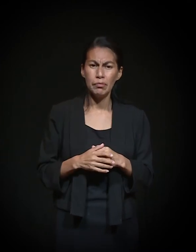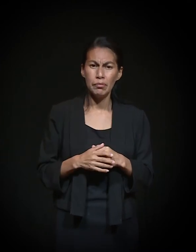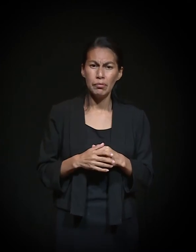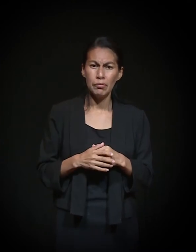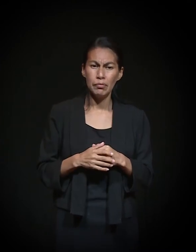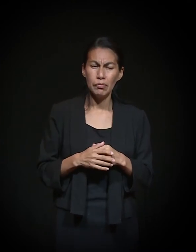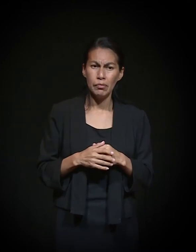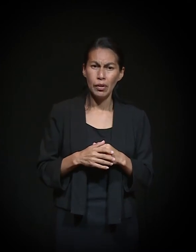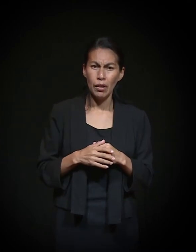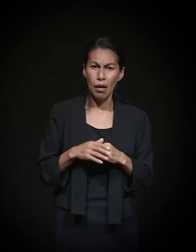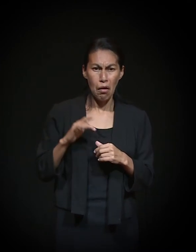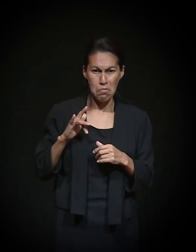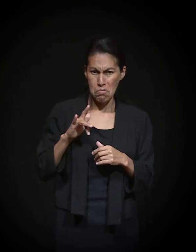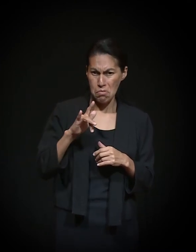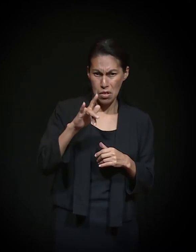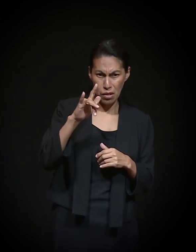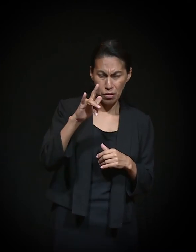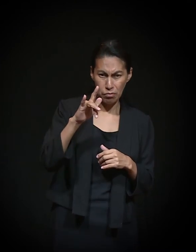que nosotros